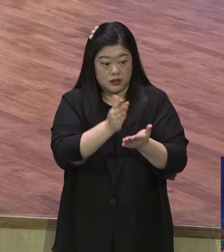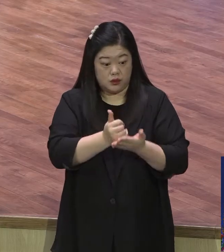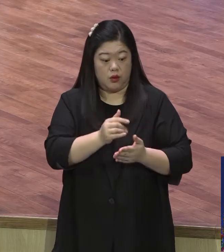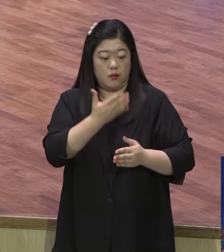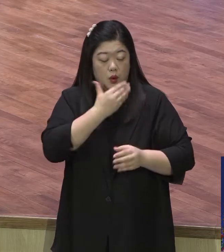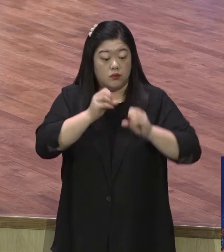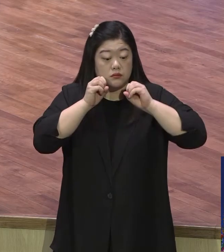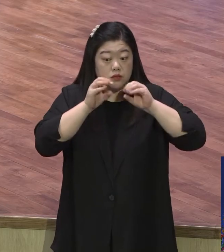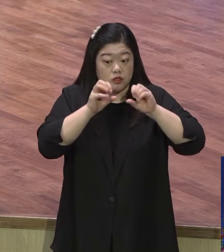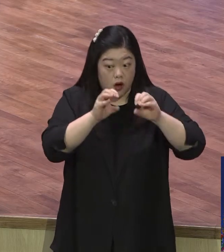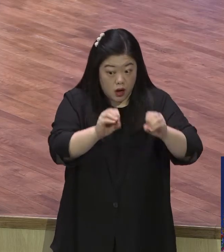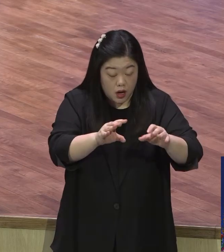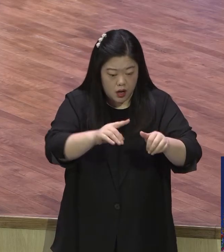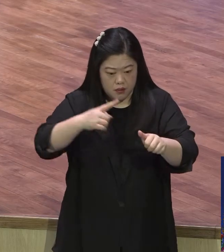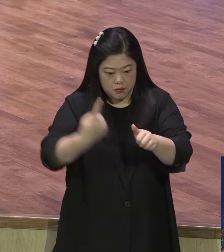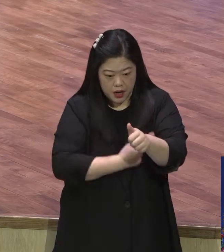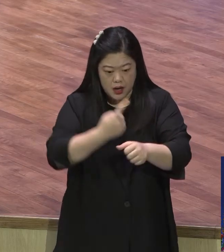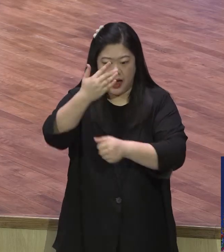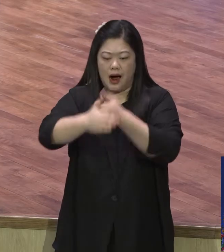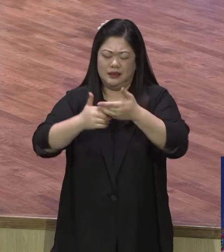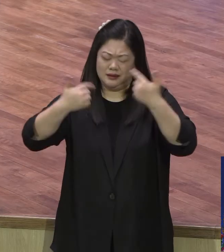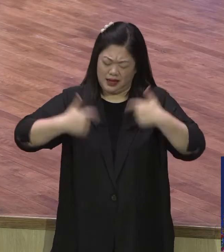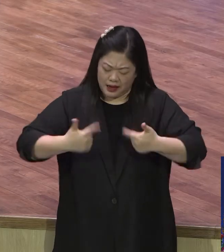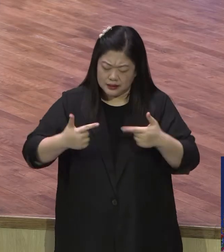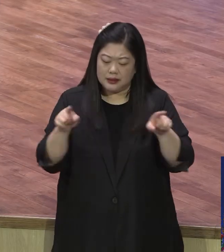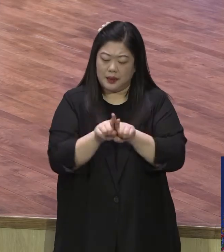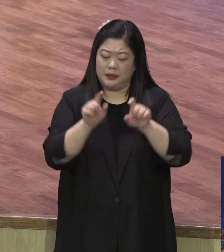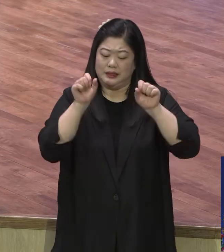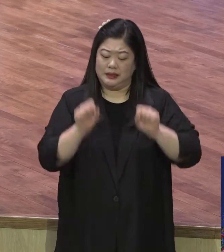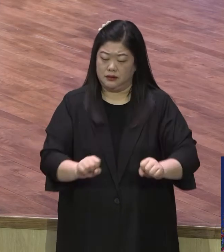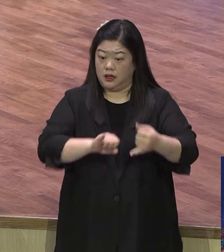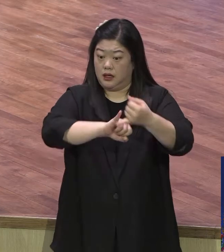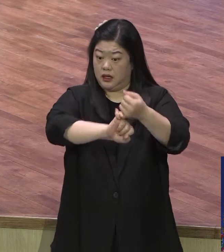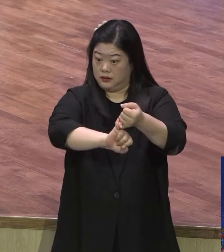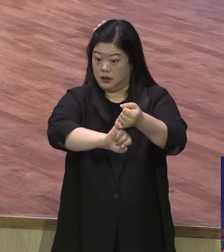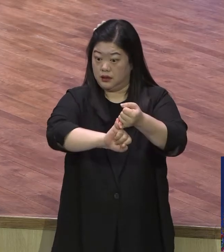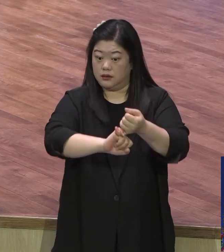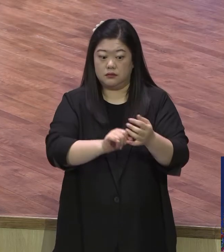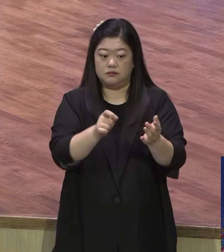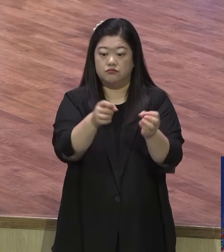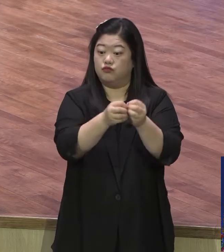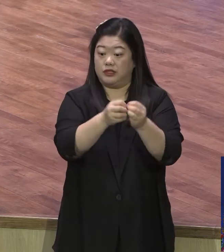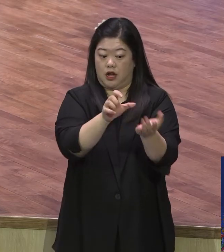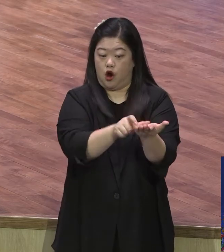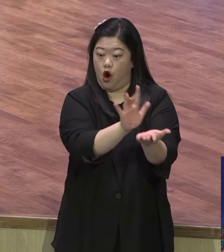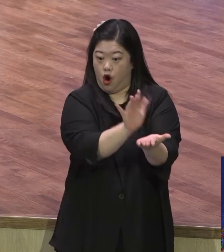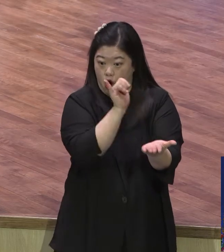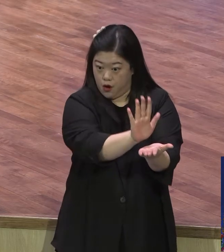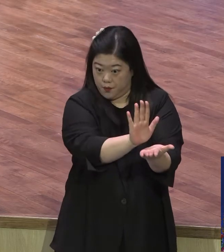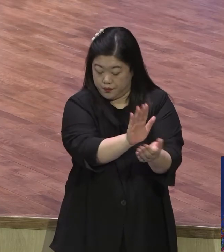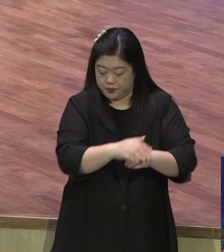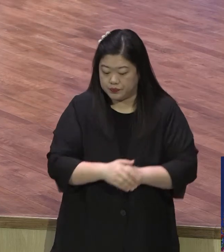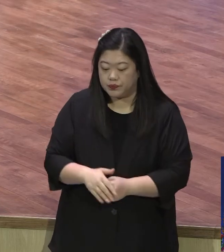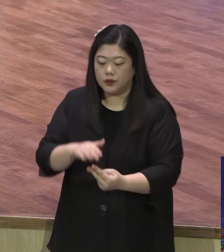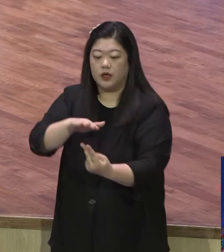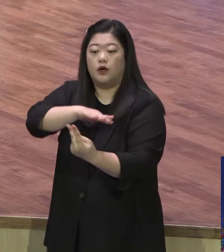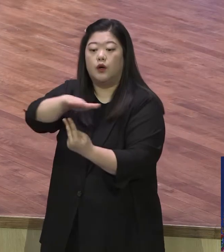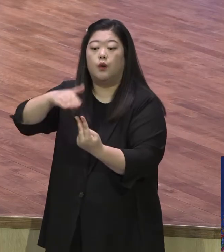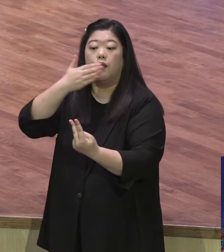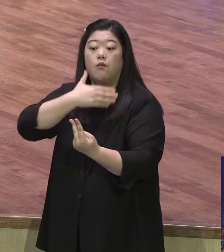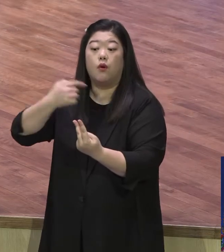주께서 항상 함께 해주겠다 그렇게 보증했어요 요한복음은 예수님을